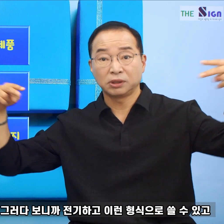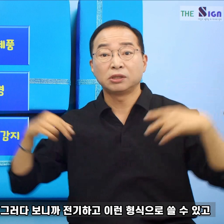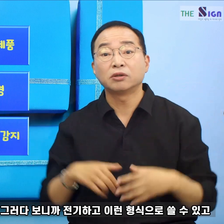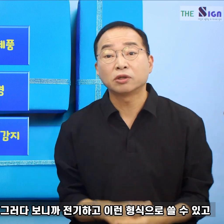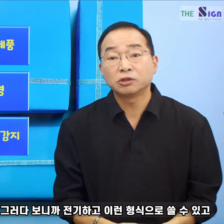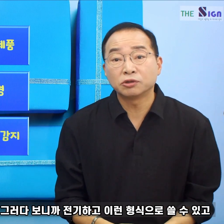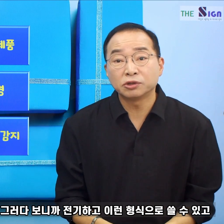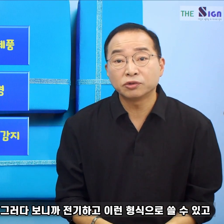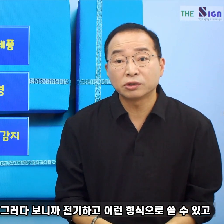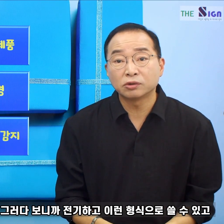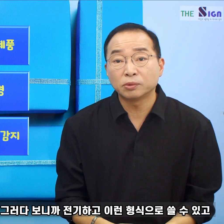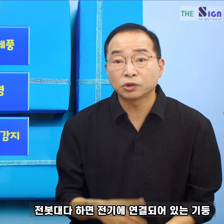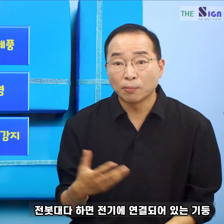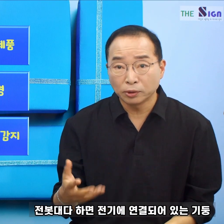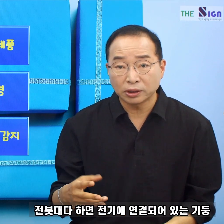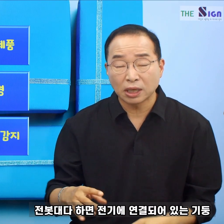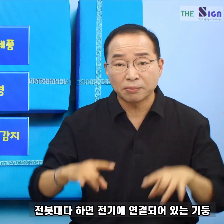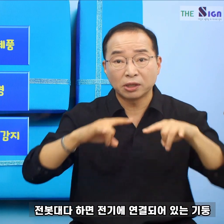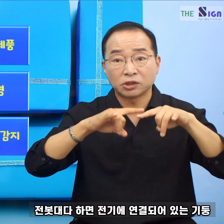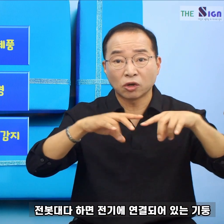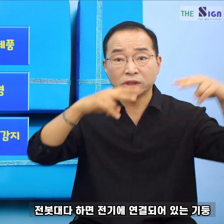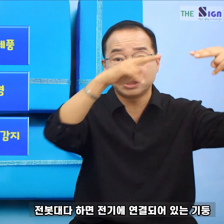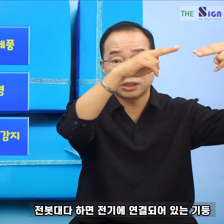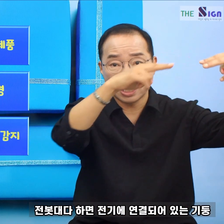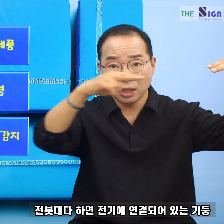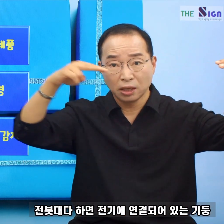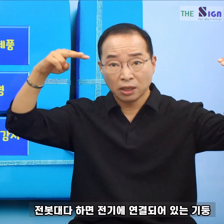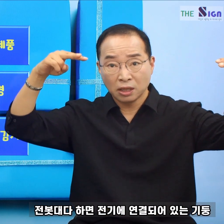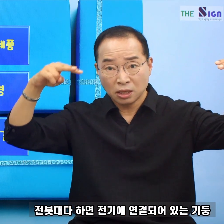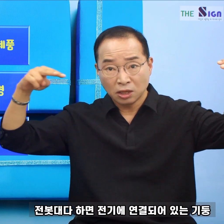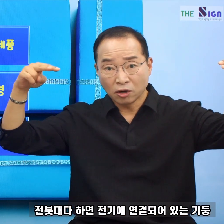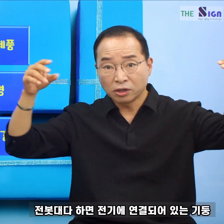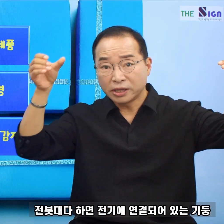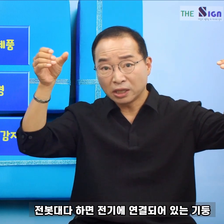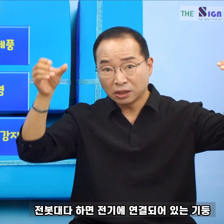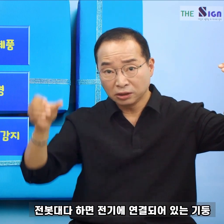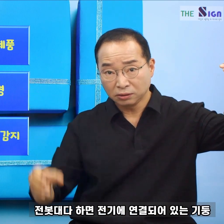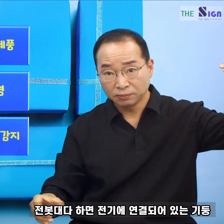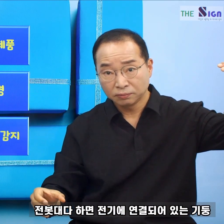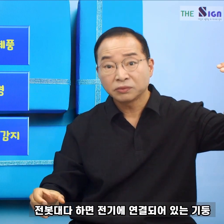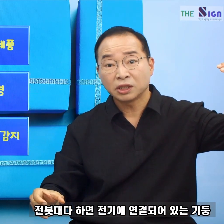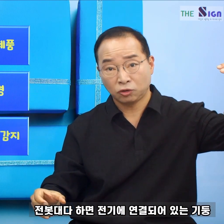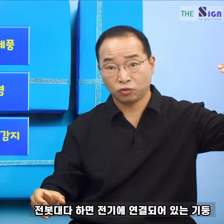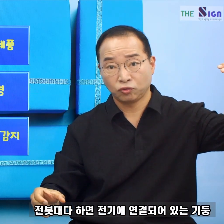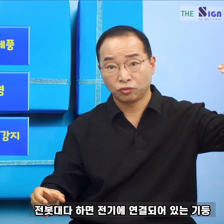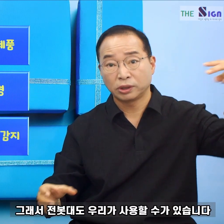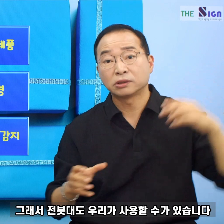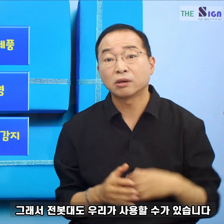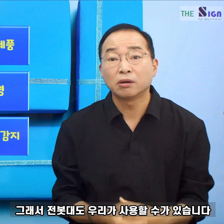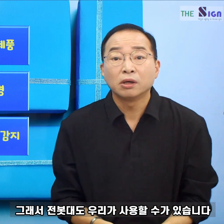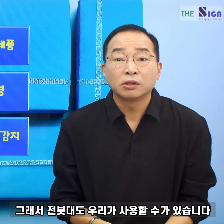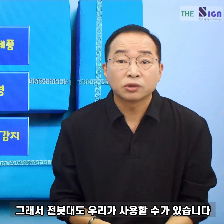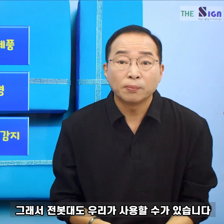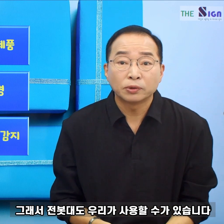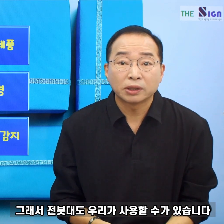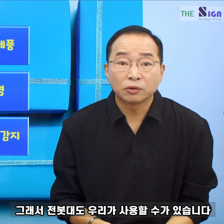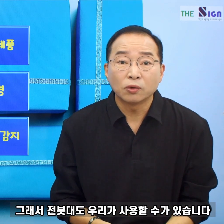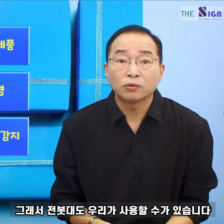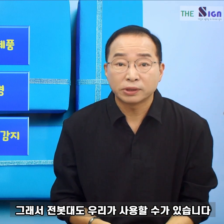이런 형식으로 쓸 수 있고, 뭐 전봇대다 하면 전기에 연결되어 있는 기둥. 그래서 전봇대도 우리가